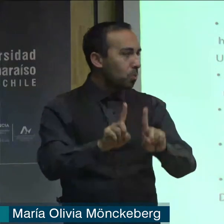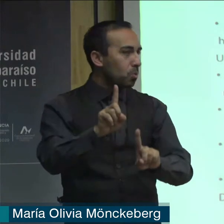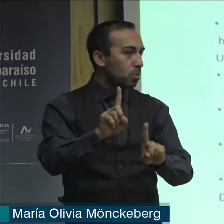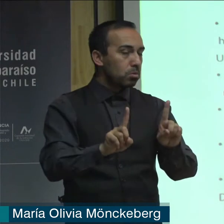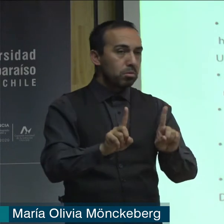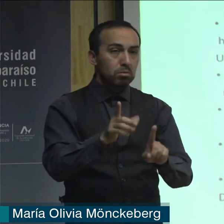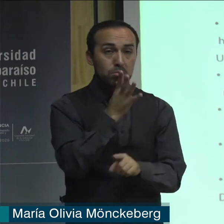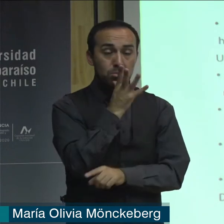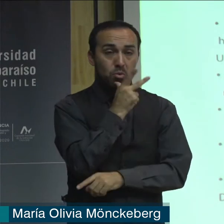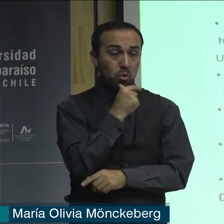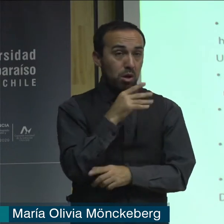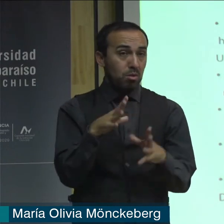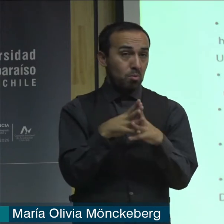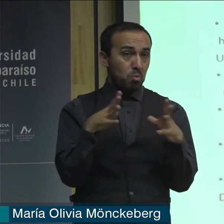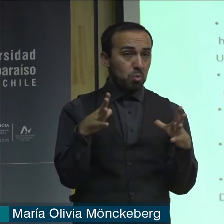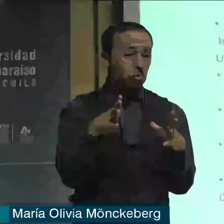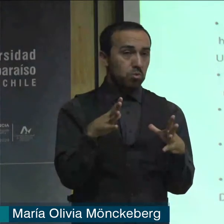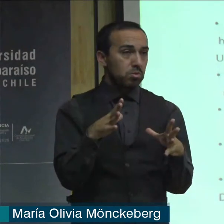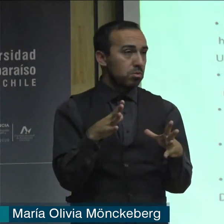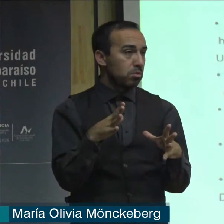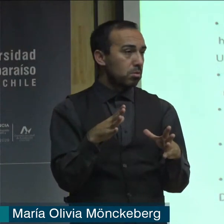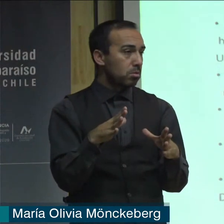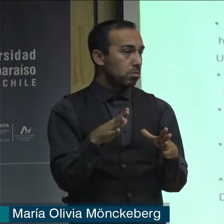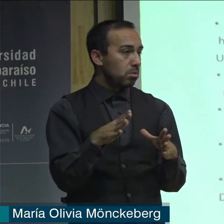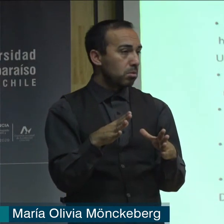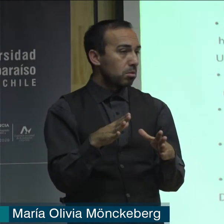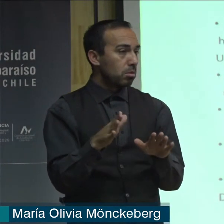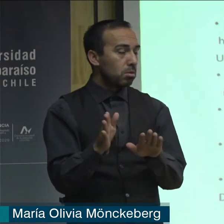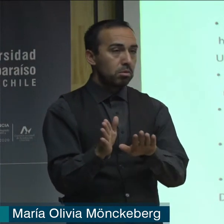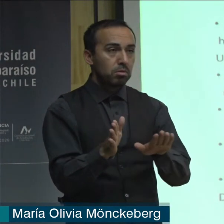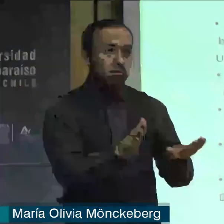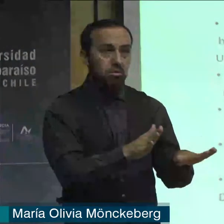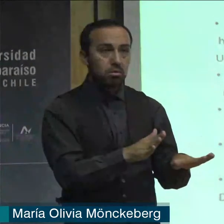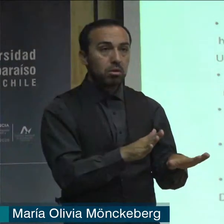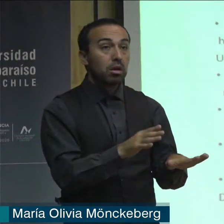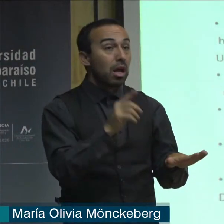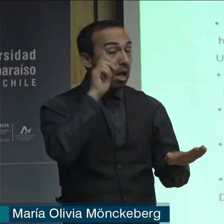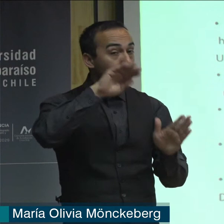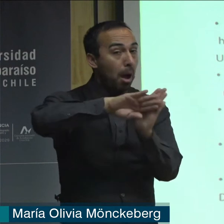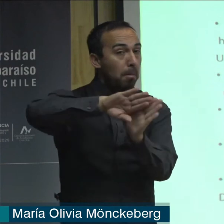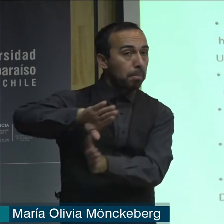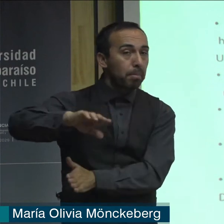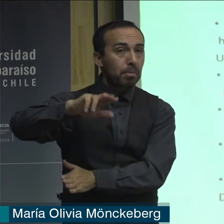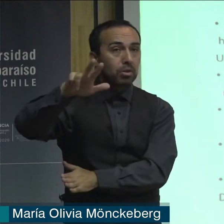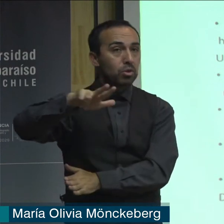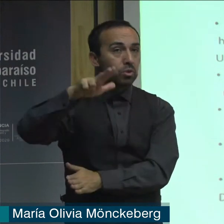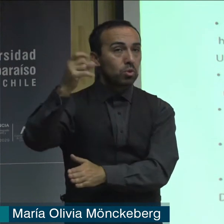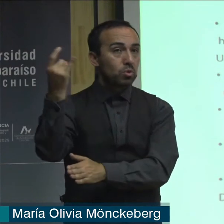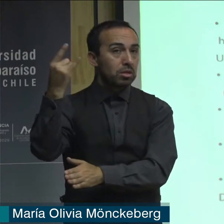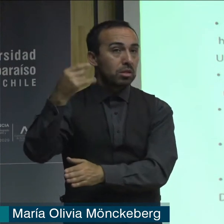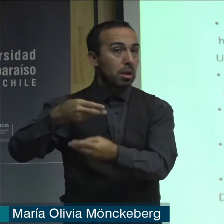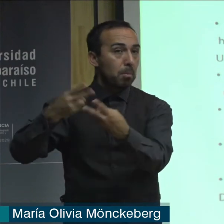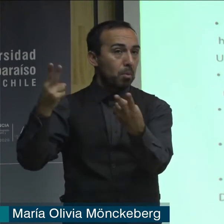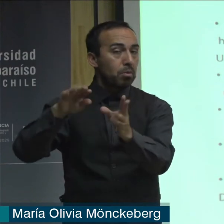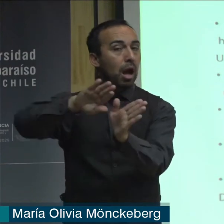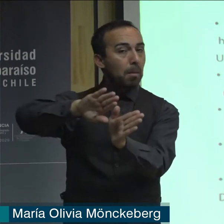tienen tanto descontemos desde luego a las 18 universidades públicas y